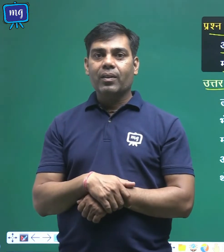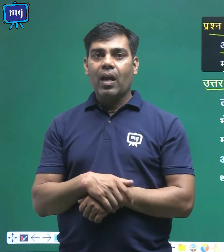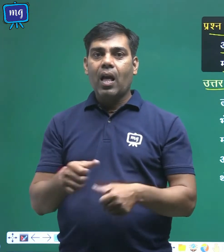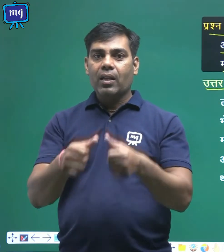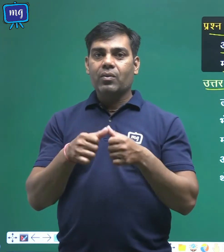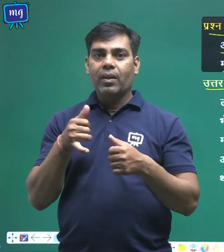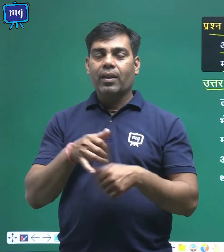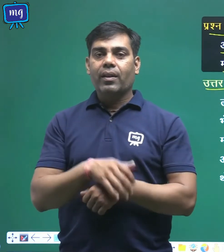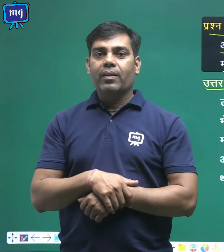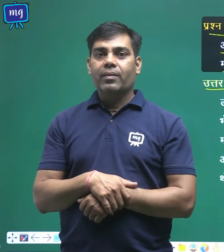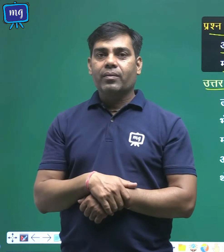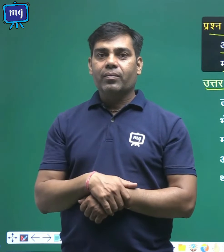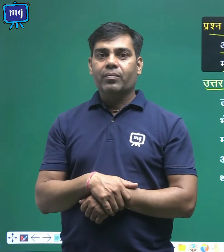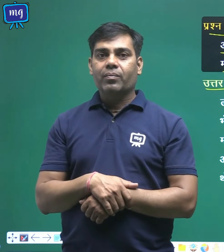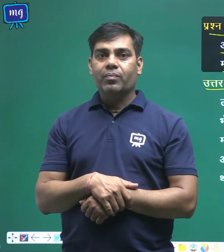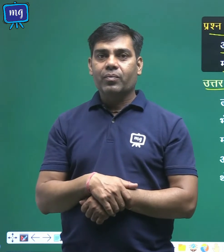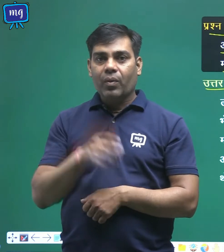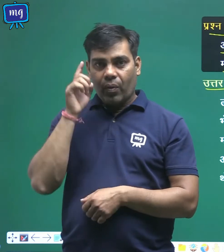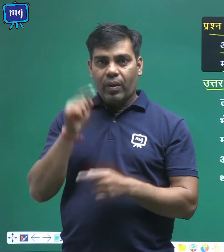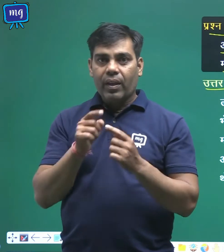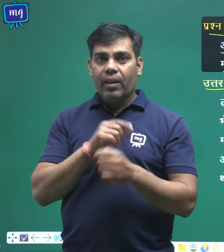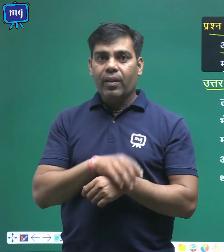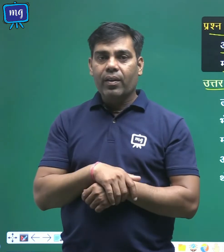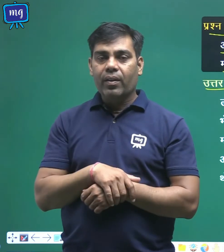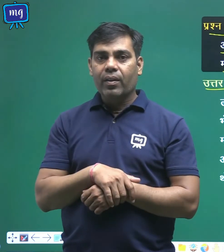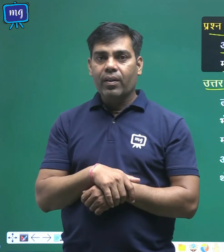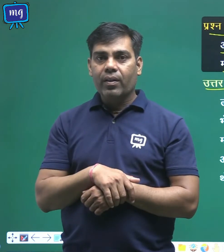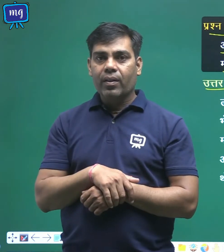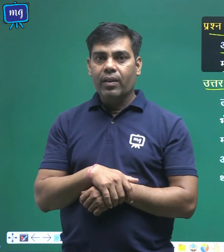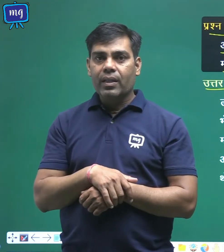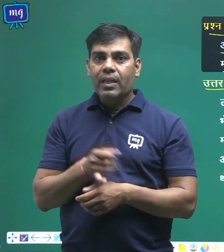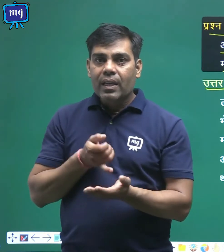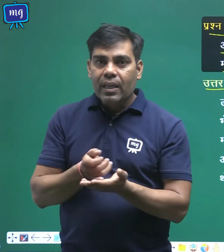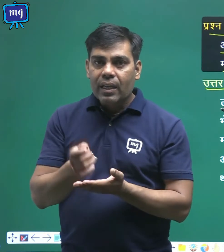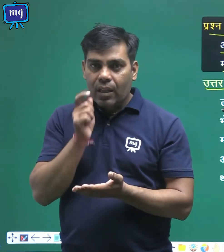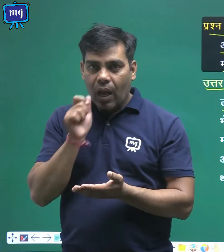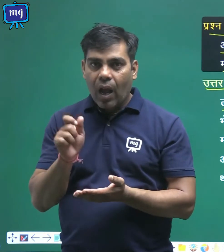उत्तर है क्योंकि खेत का मालिक